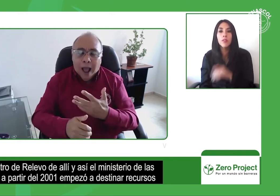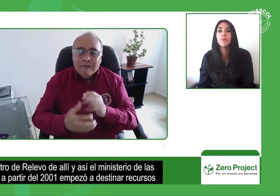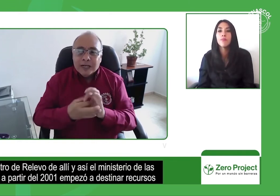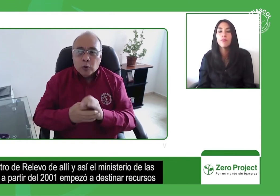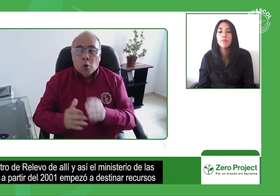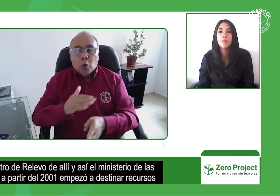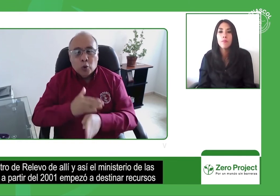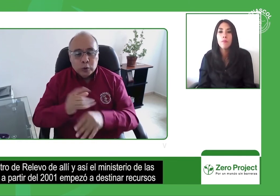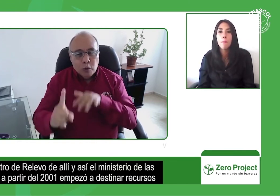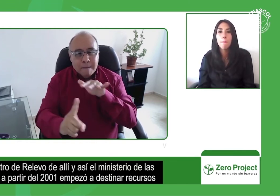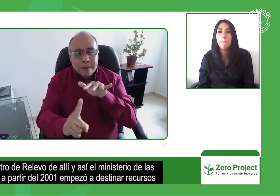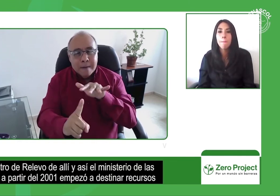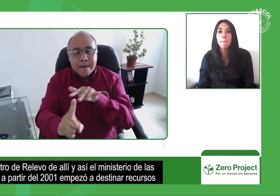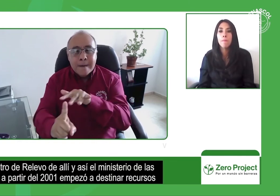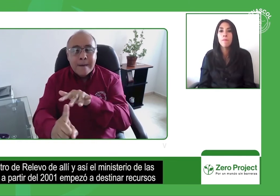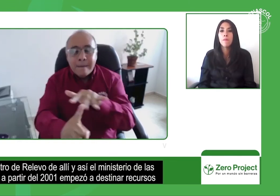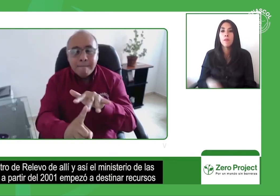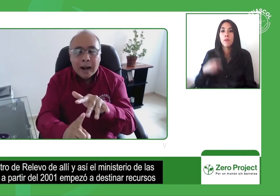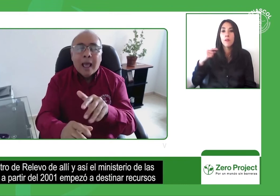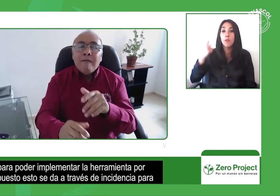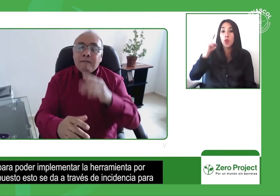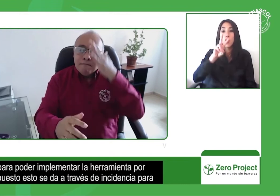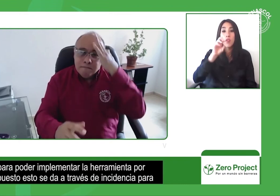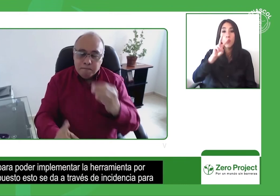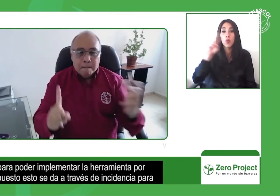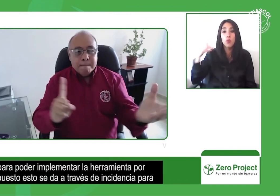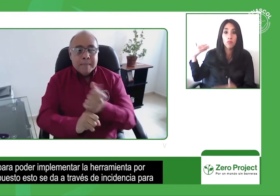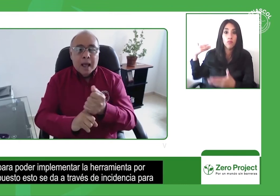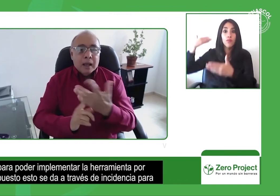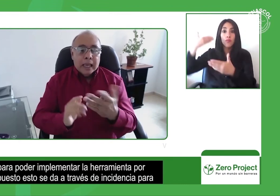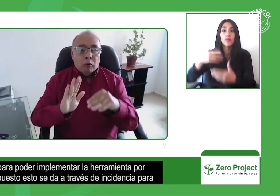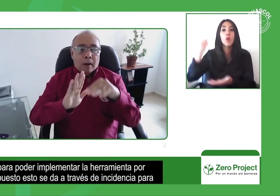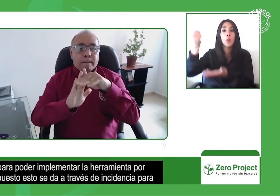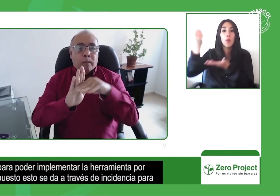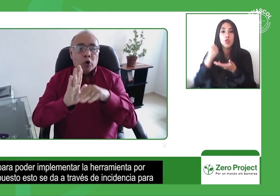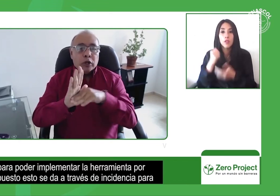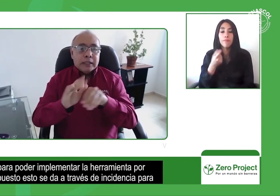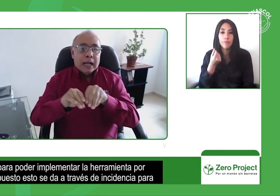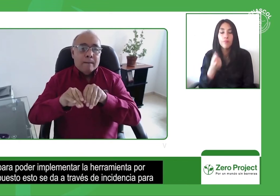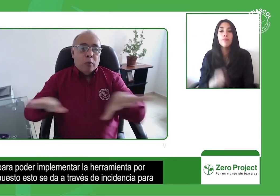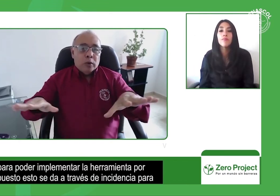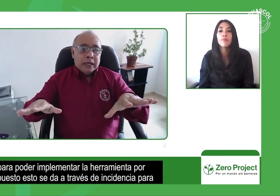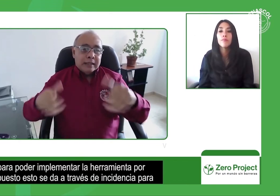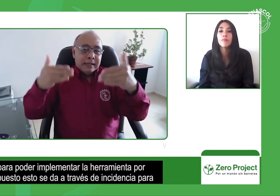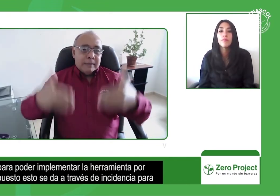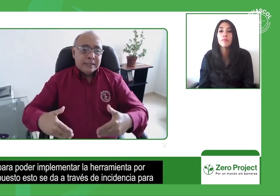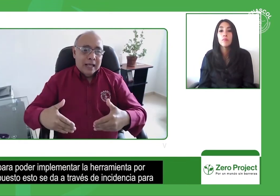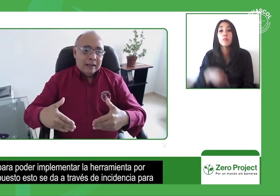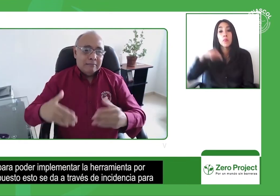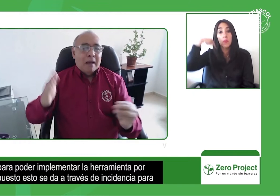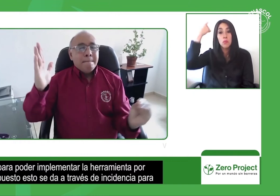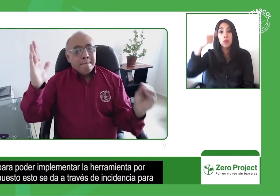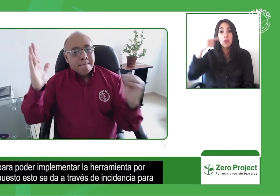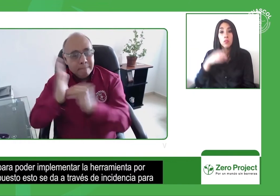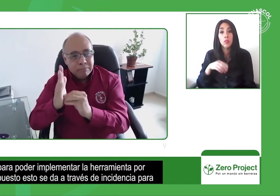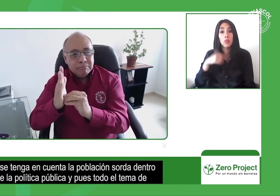empezó a tener, a destinar recursos para poder implementar la herramienta. Por supuesto, esto se da a